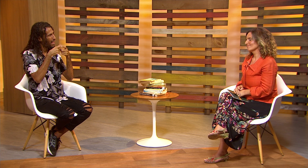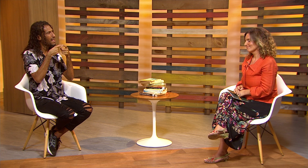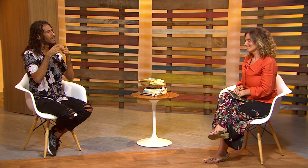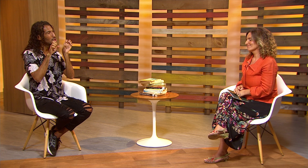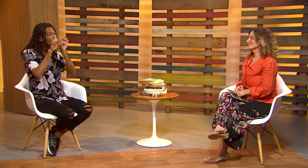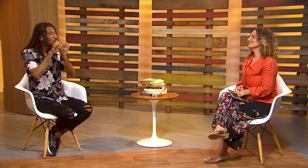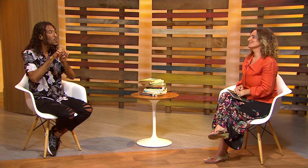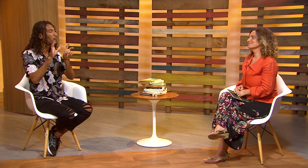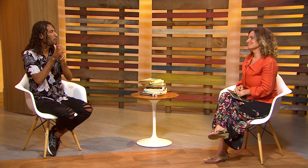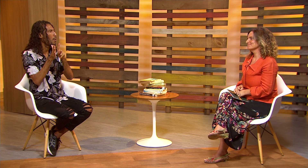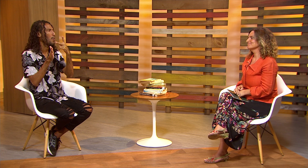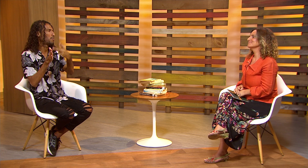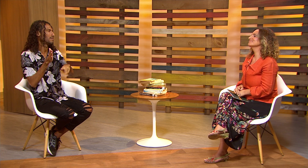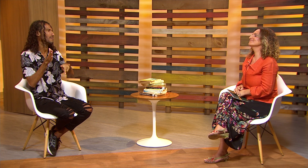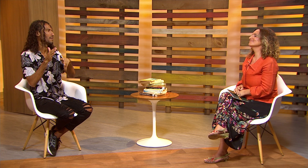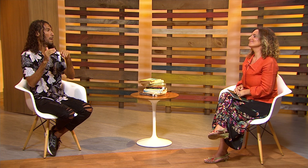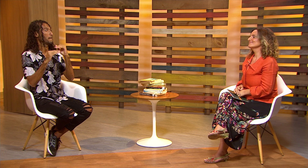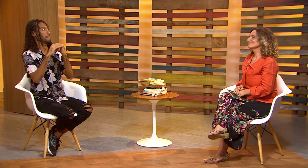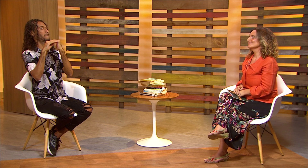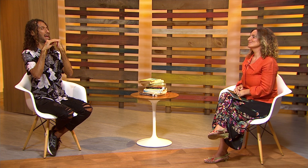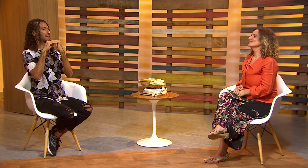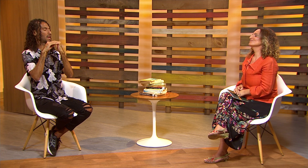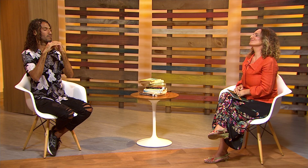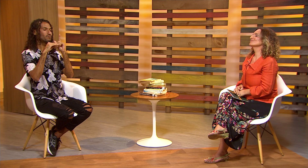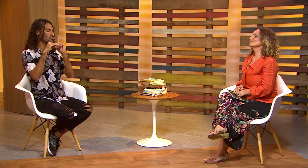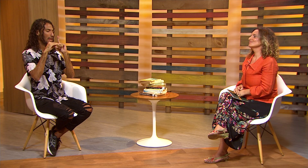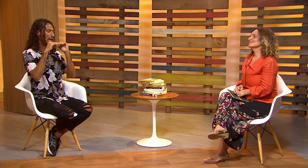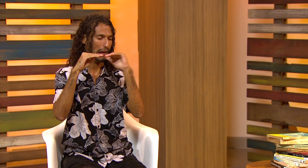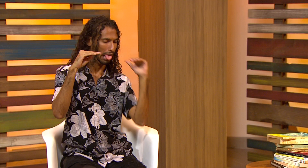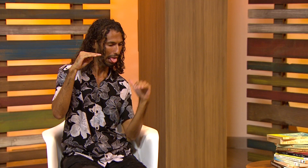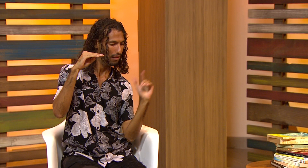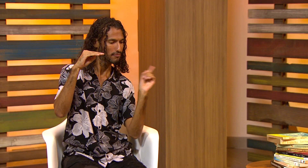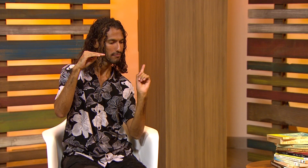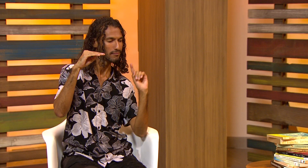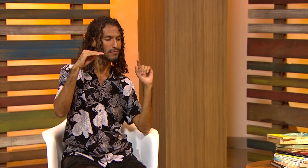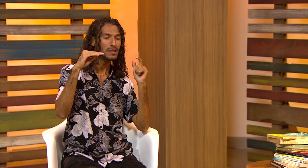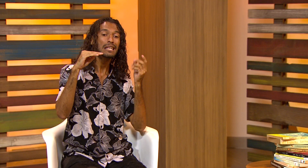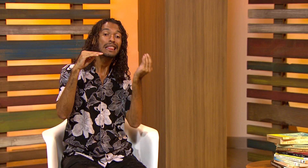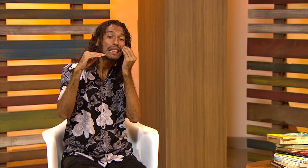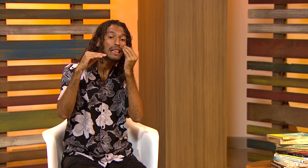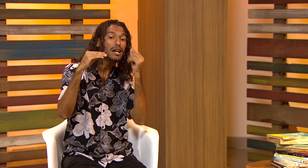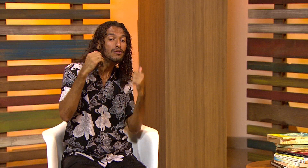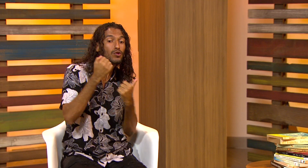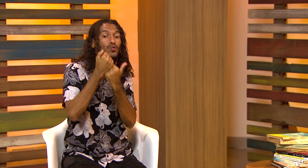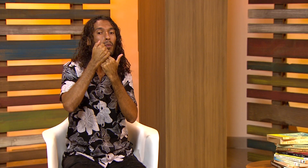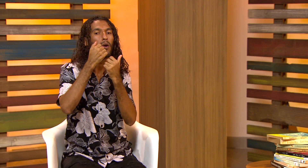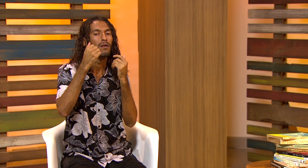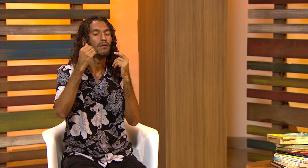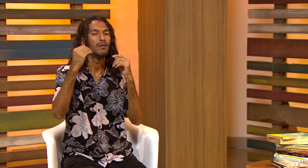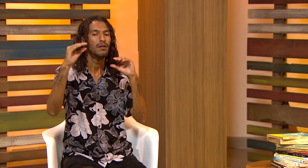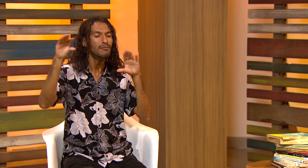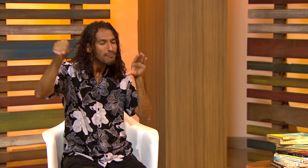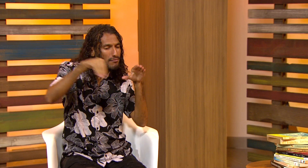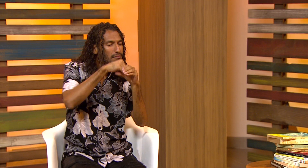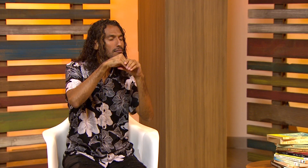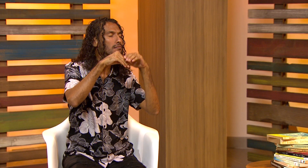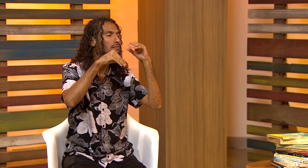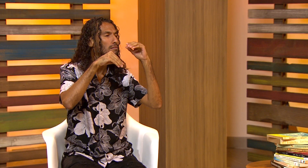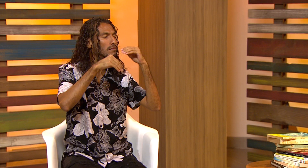gente mede, os termos de medicina, a estrutura completa dele. É uma base que a gente tem que manter e tentar alcançar e apoiar essa